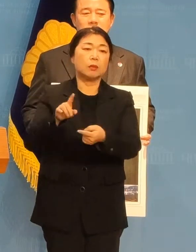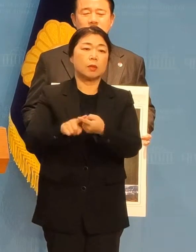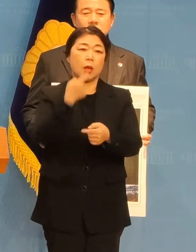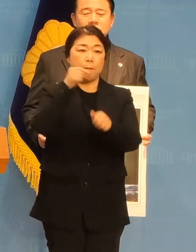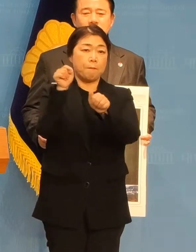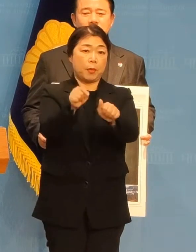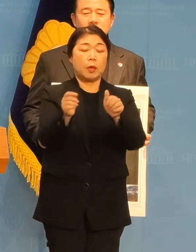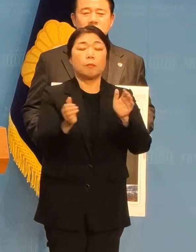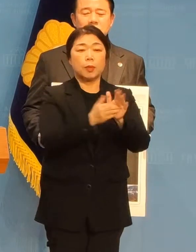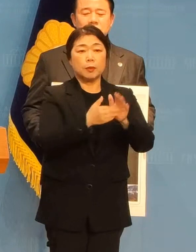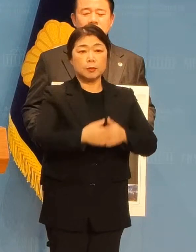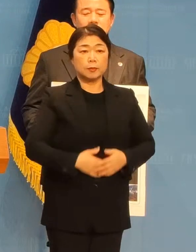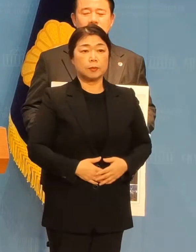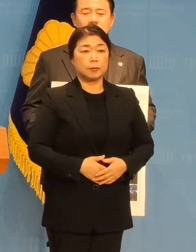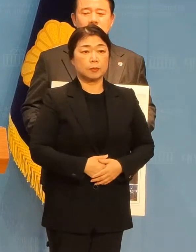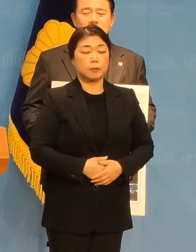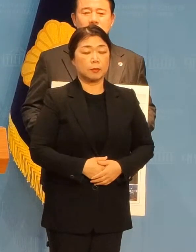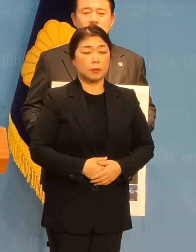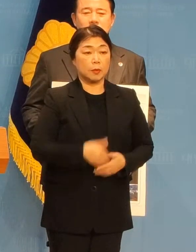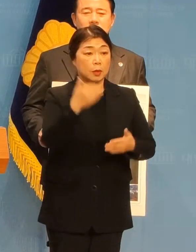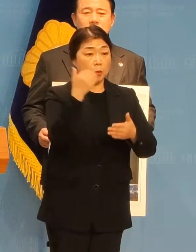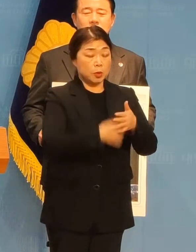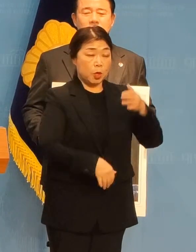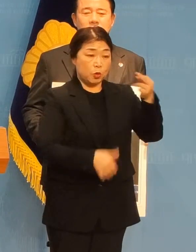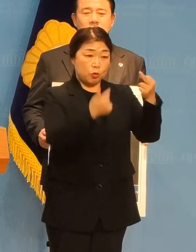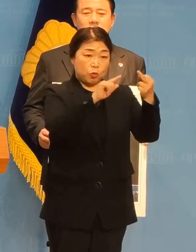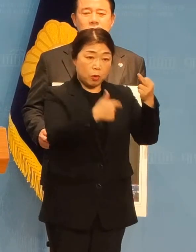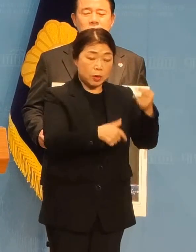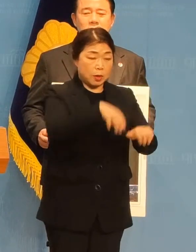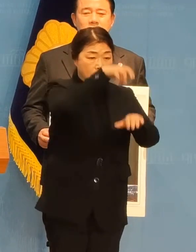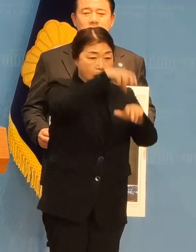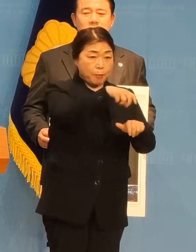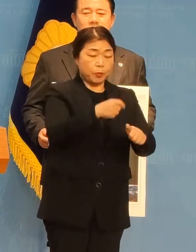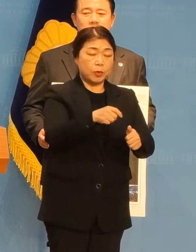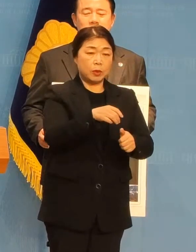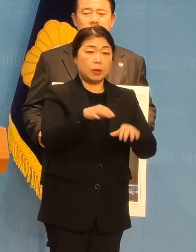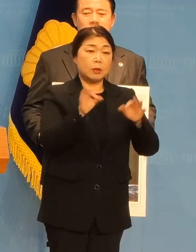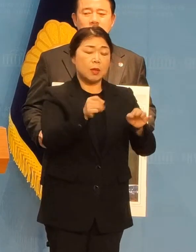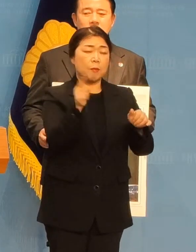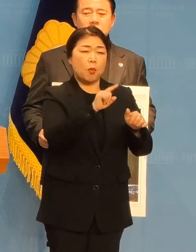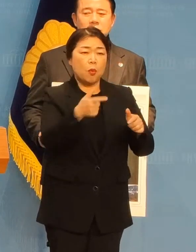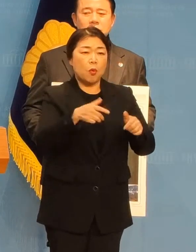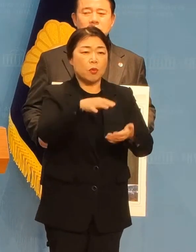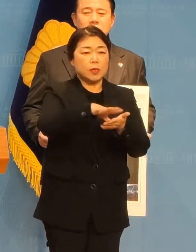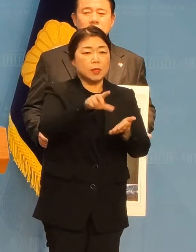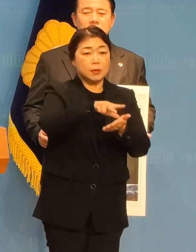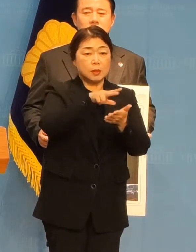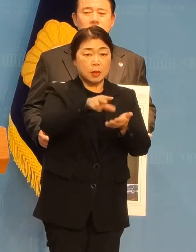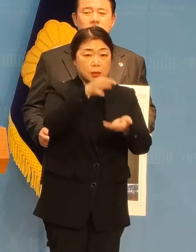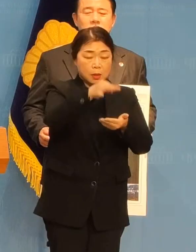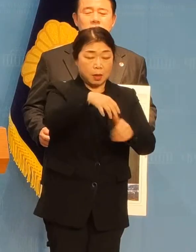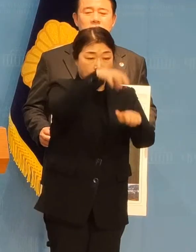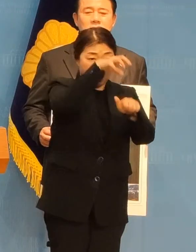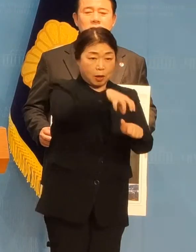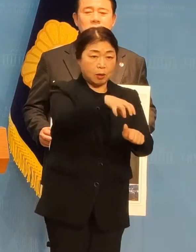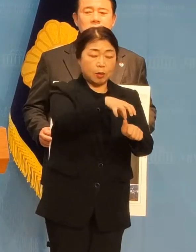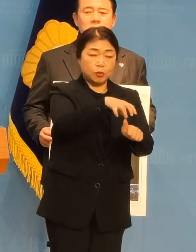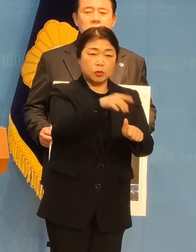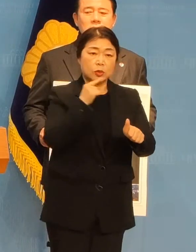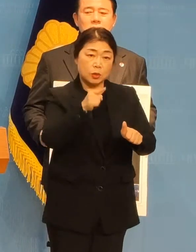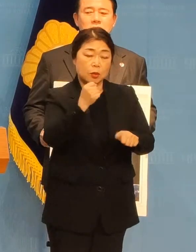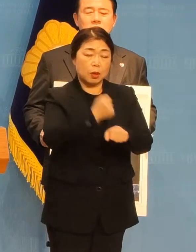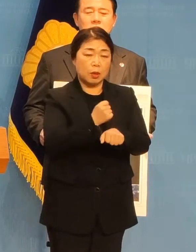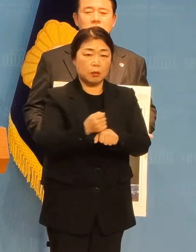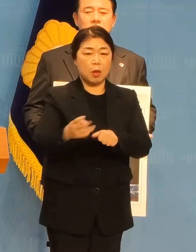명령을 내렸습니다. 나머지 12건의 가압류 신청에 대해서도 곧 법원이 이를 허가하는 명령을